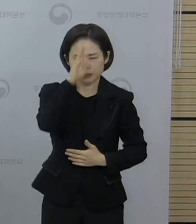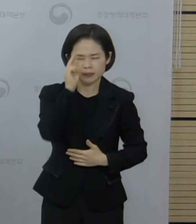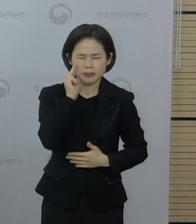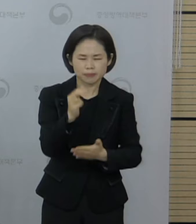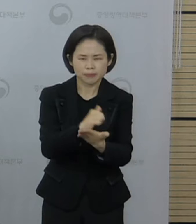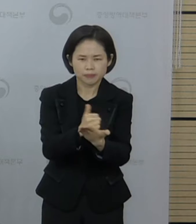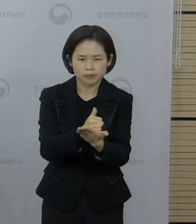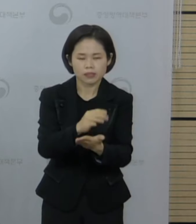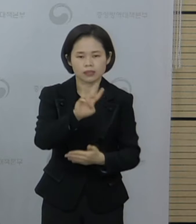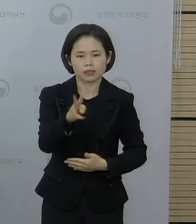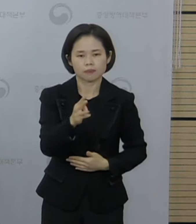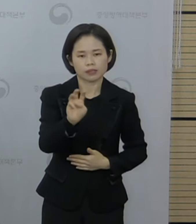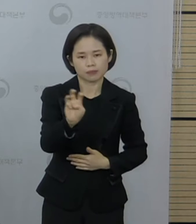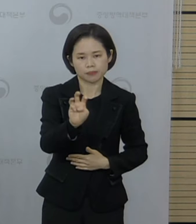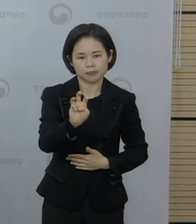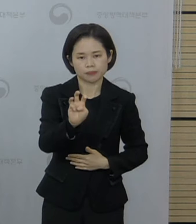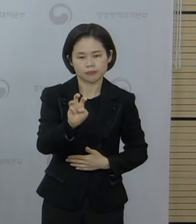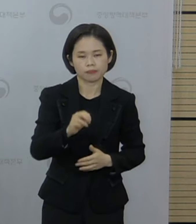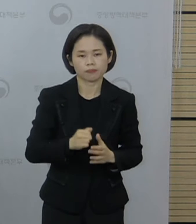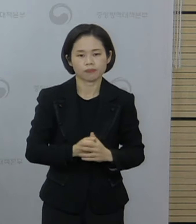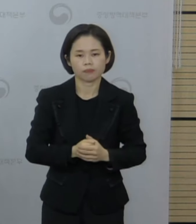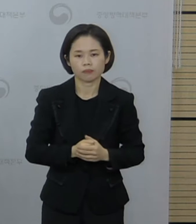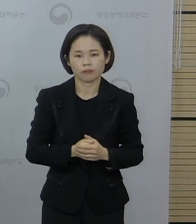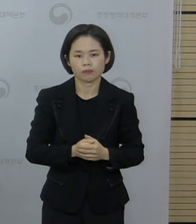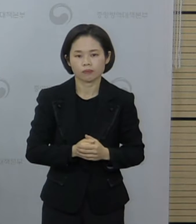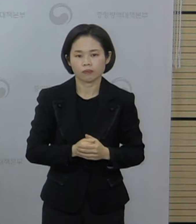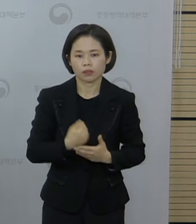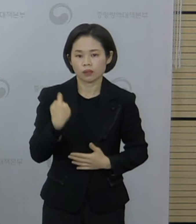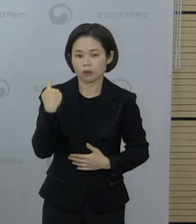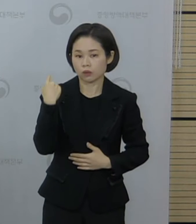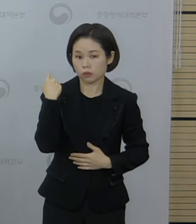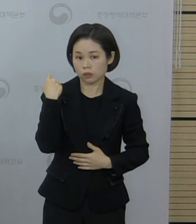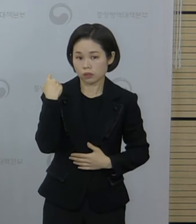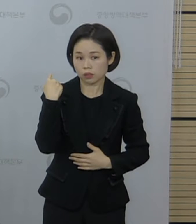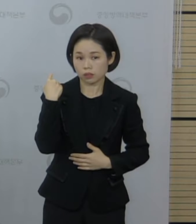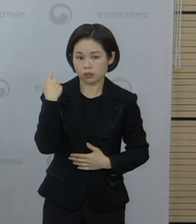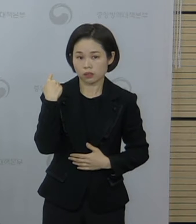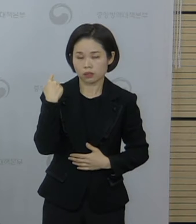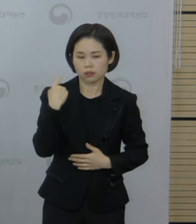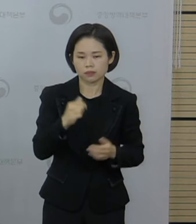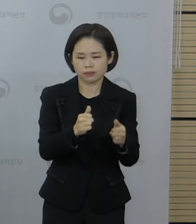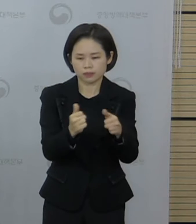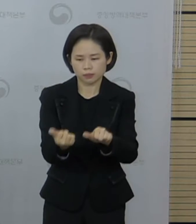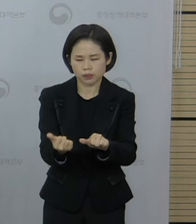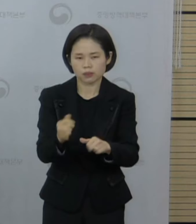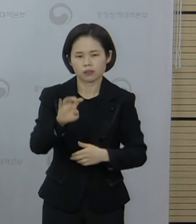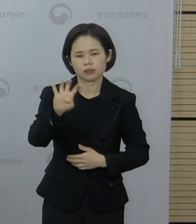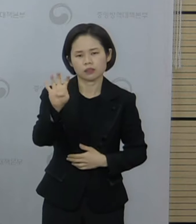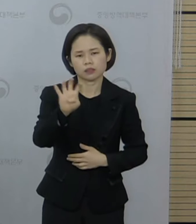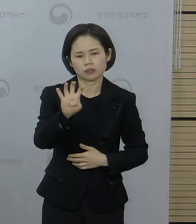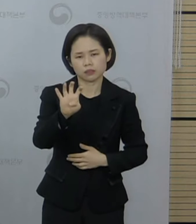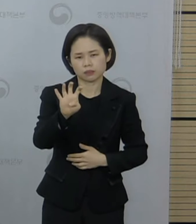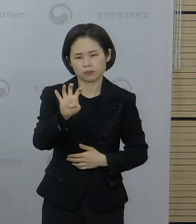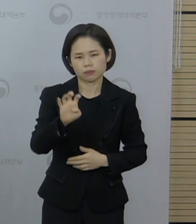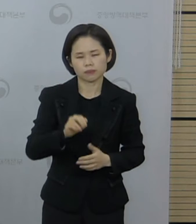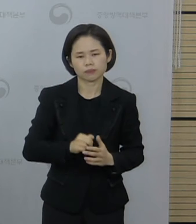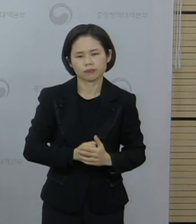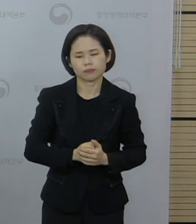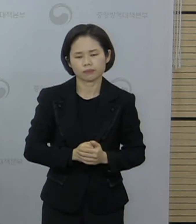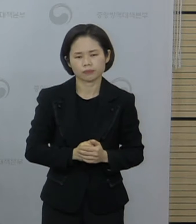잔은 330 명이고 어제는 안타깝게도 어 4 10명의 사망자가 발생하였으며